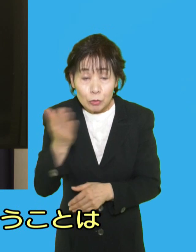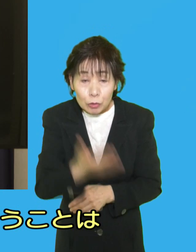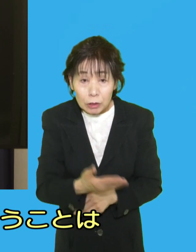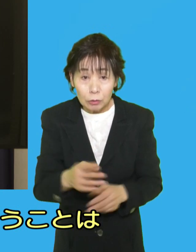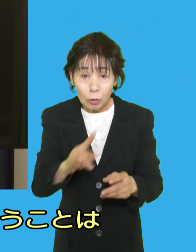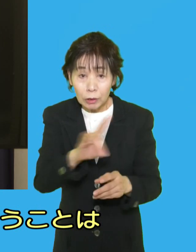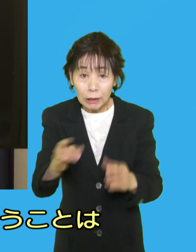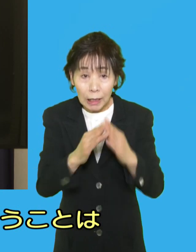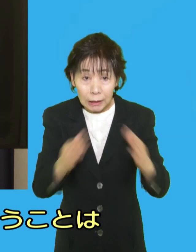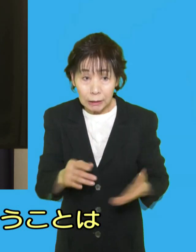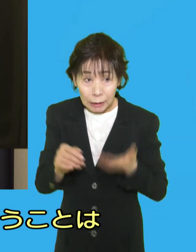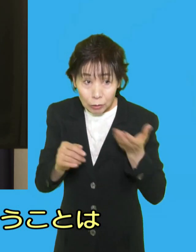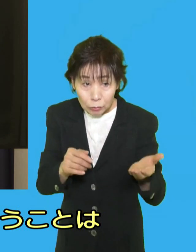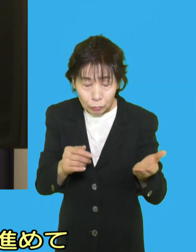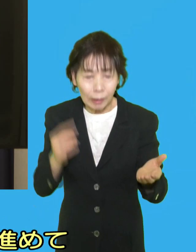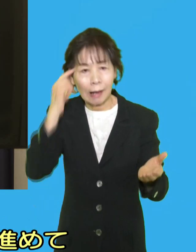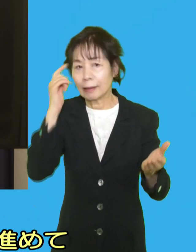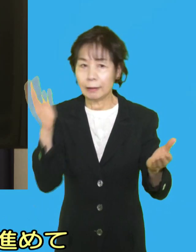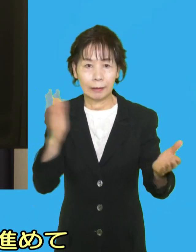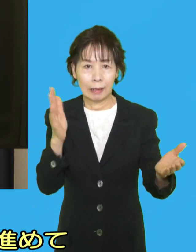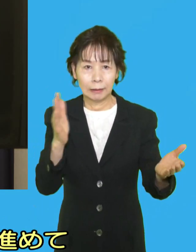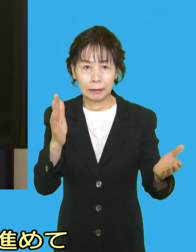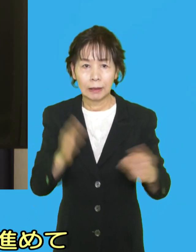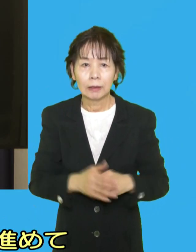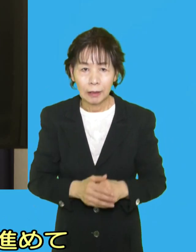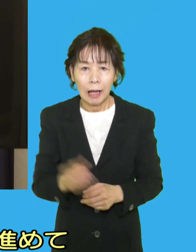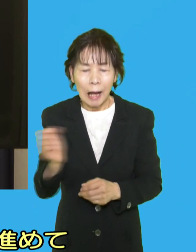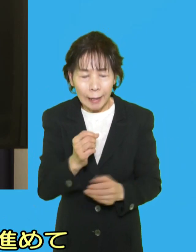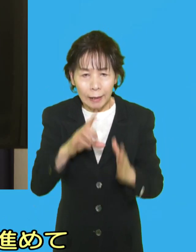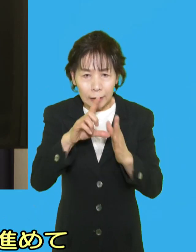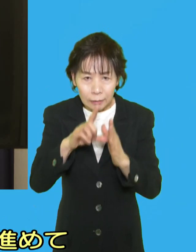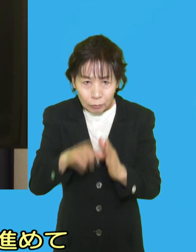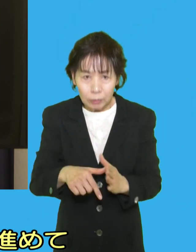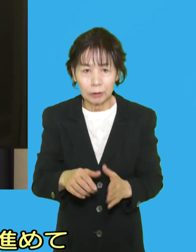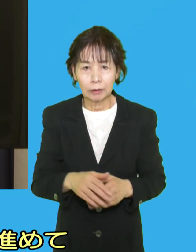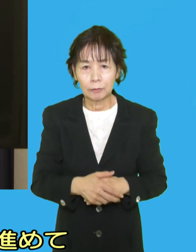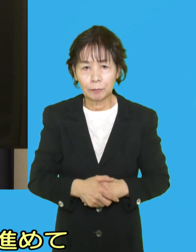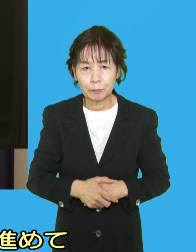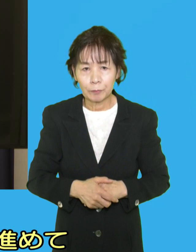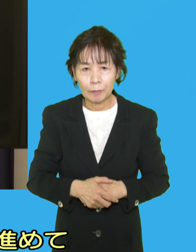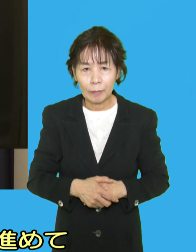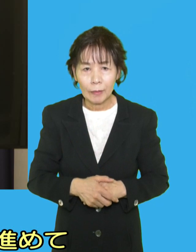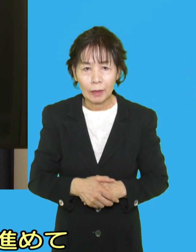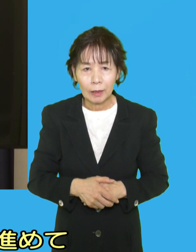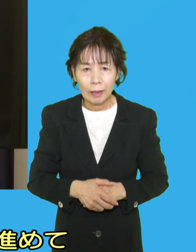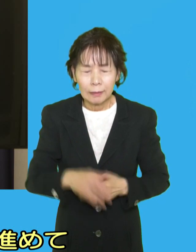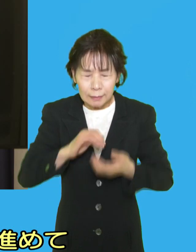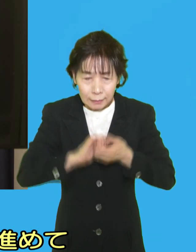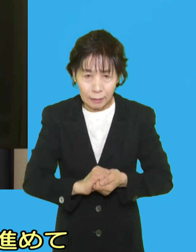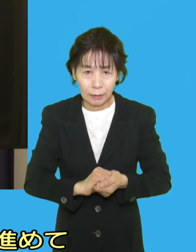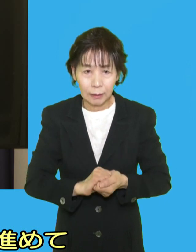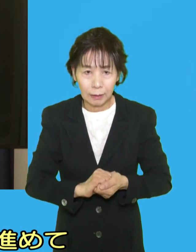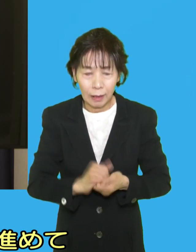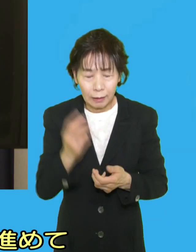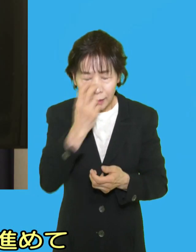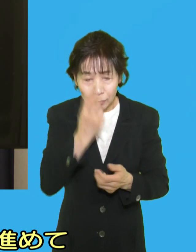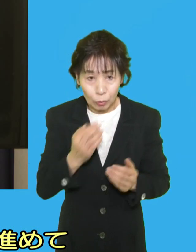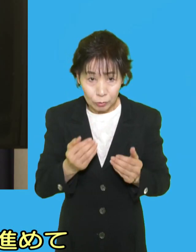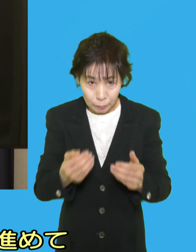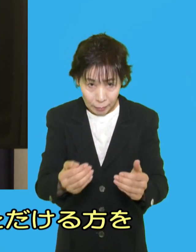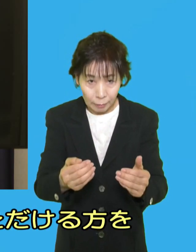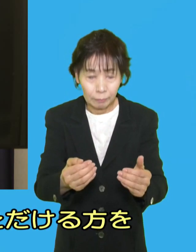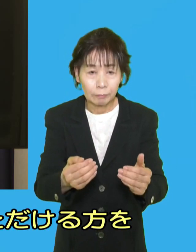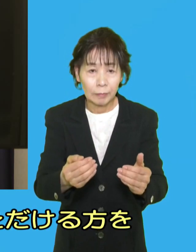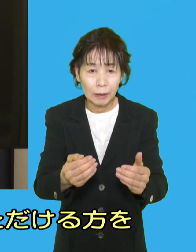は考えておりませんが、まあ、早い段階でぜひ検討を進めてです